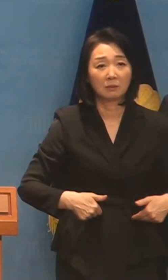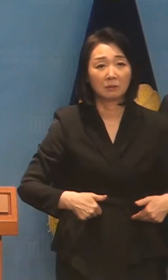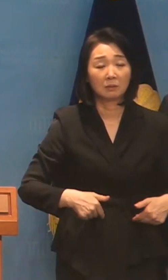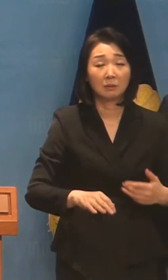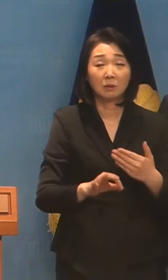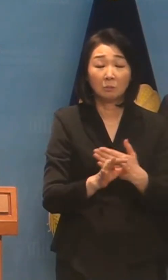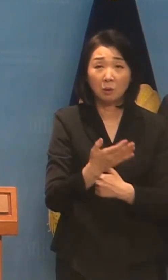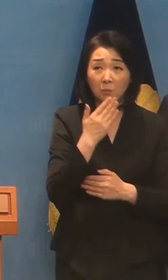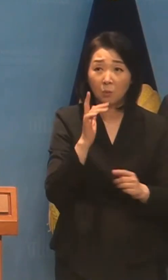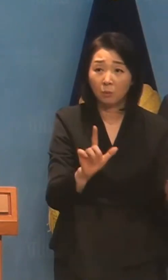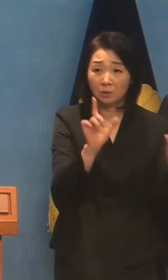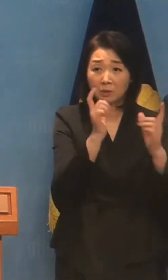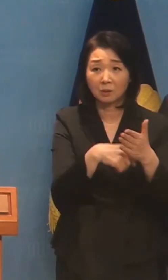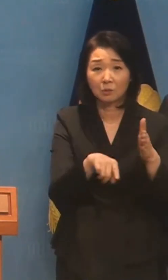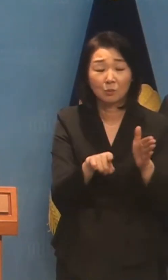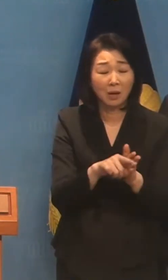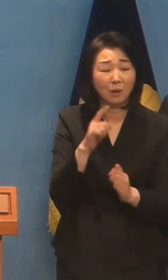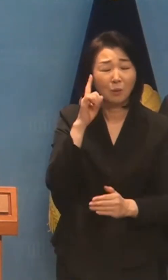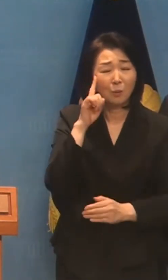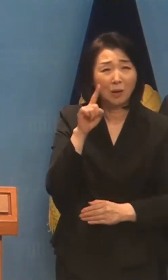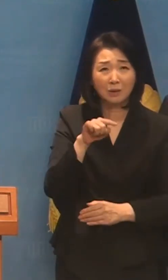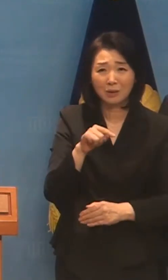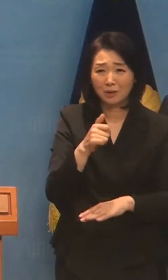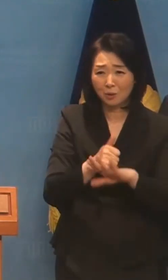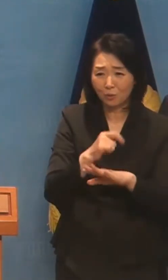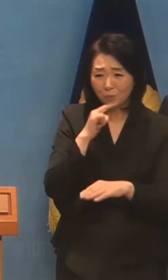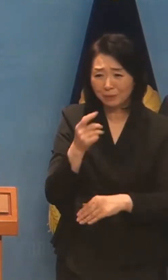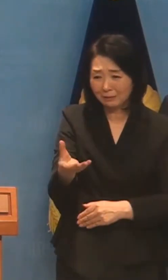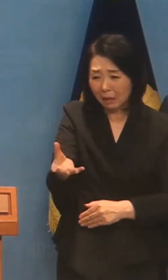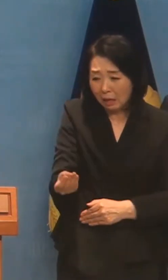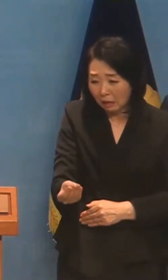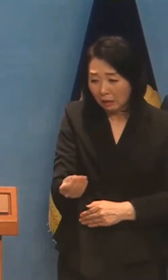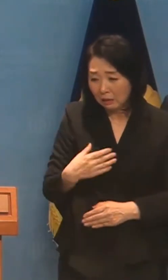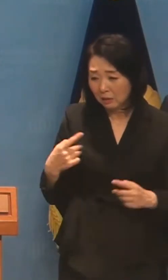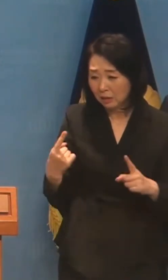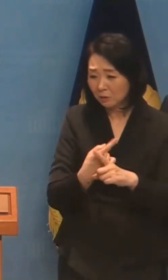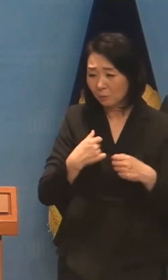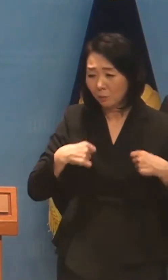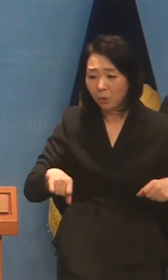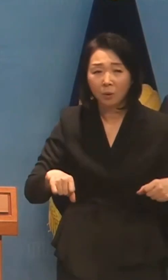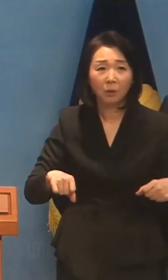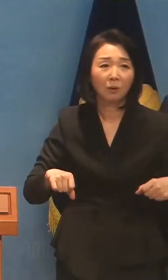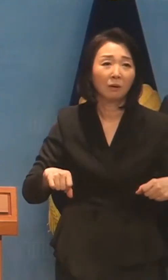그러면 생계를 위해 빚을 지거나 치료를 포기하게 됩니다.